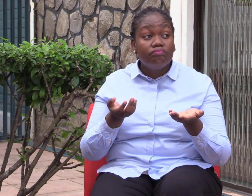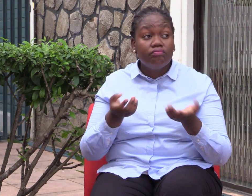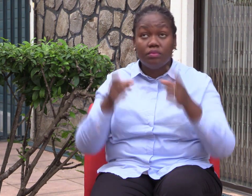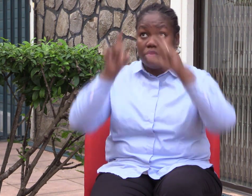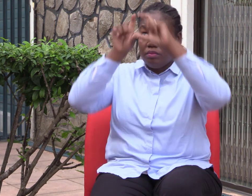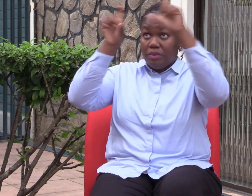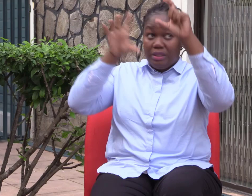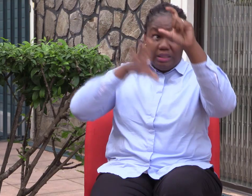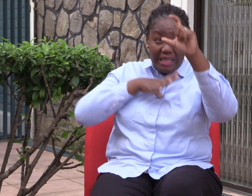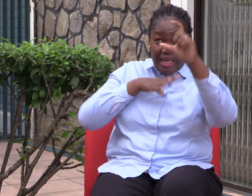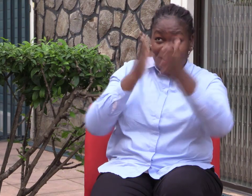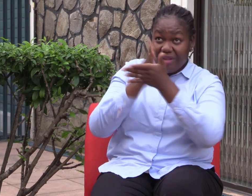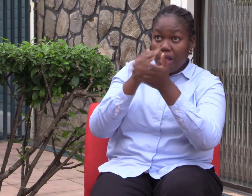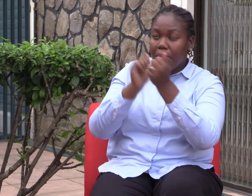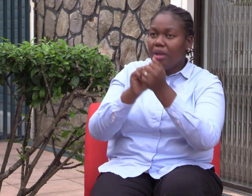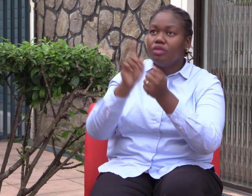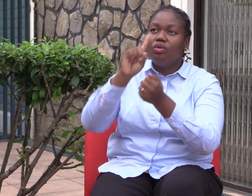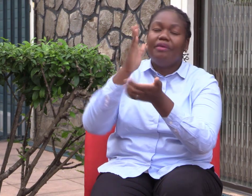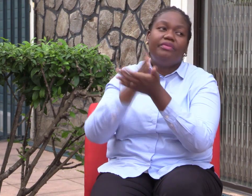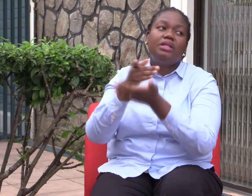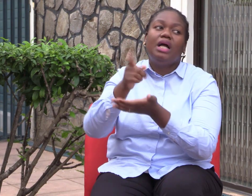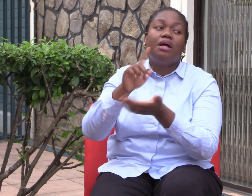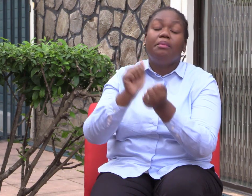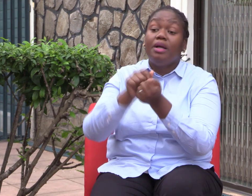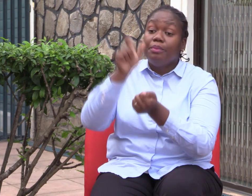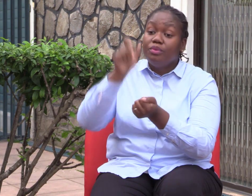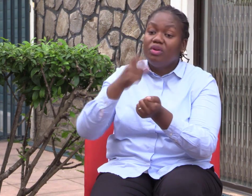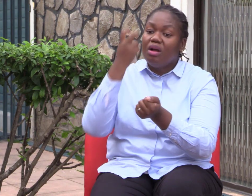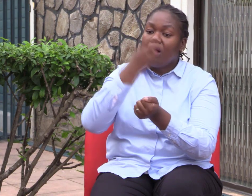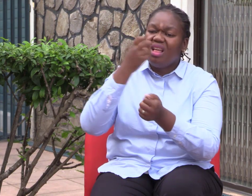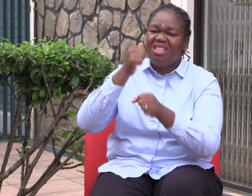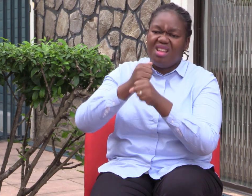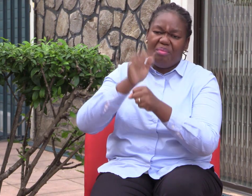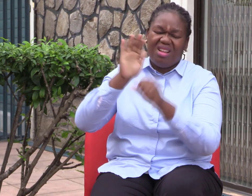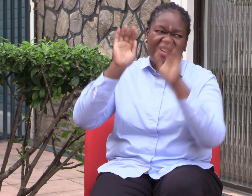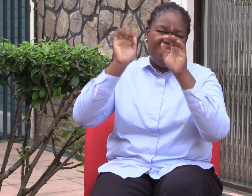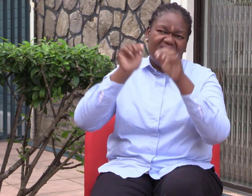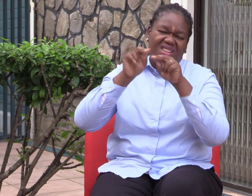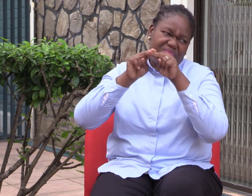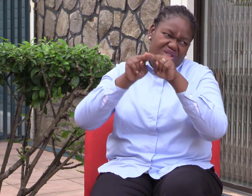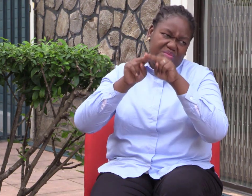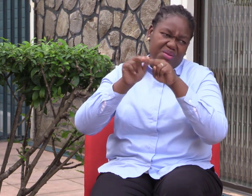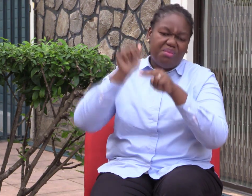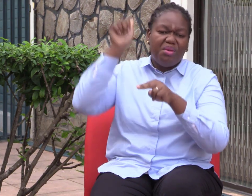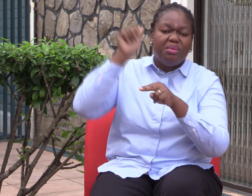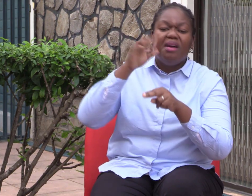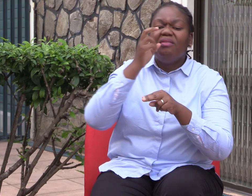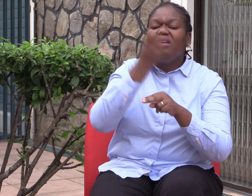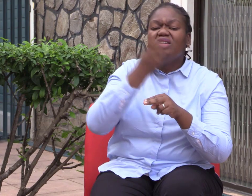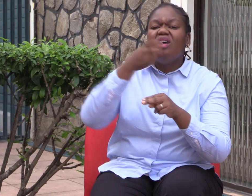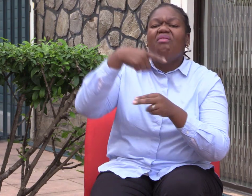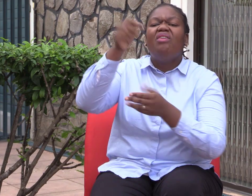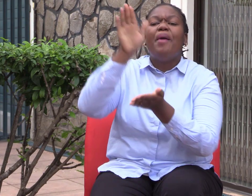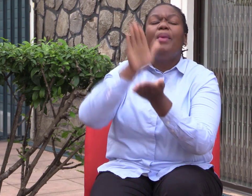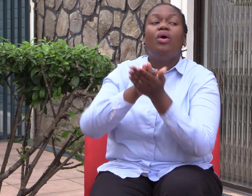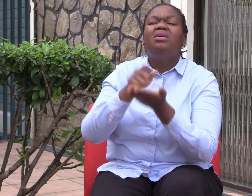noites. E agora, devido à máscara que é usada, dificilmente conseguimos perceber para onde é que esse transporte